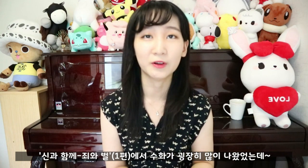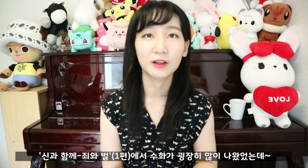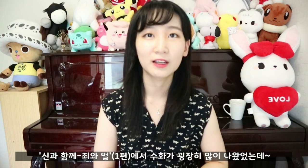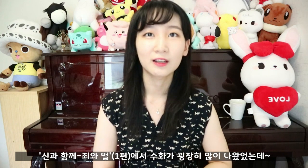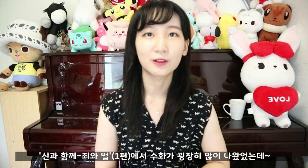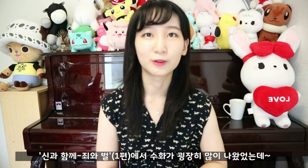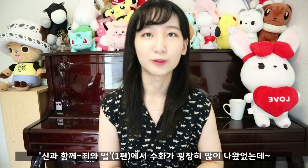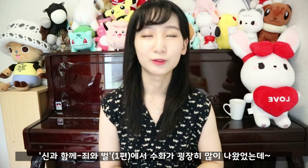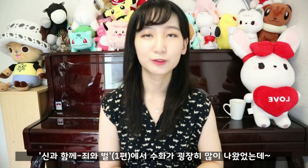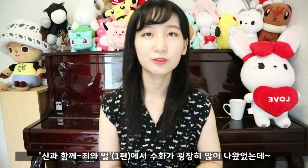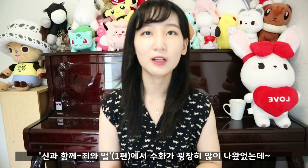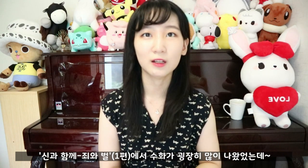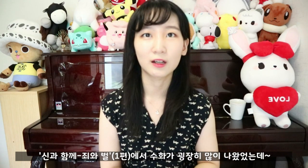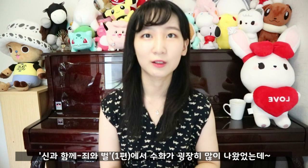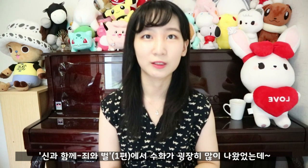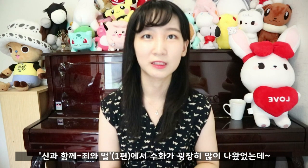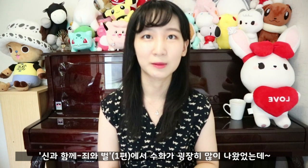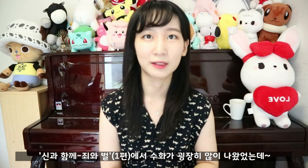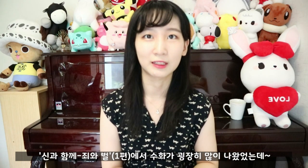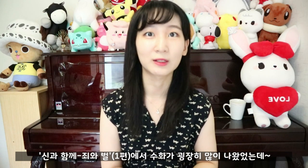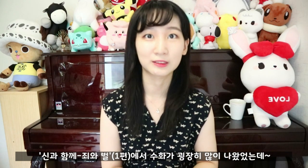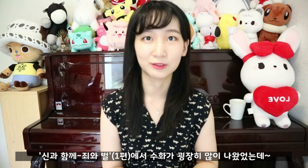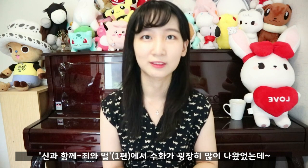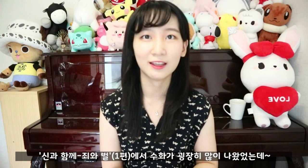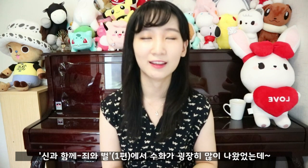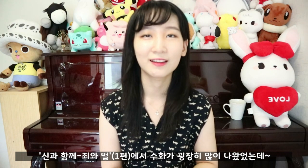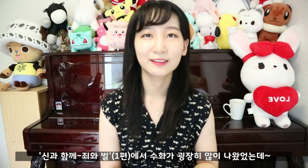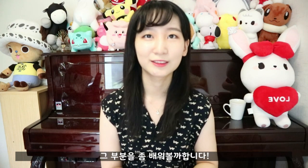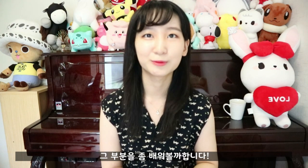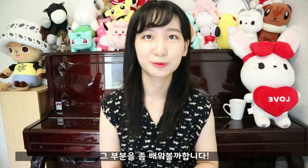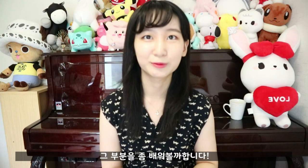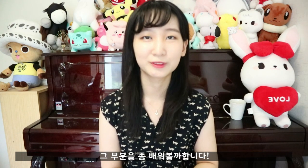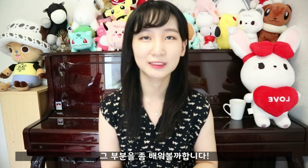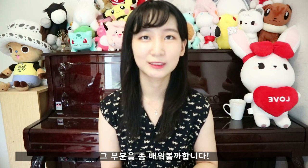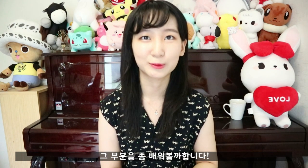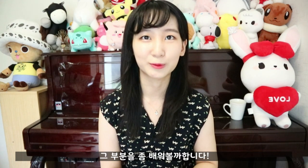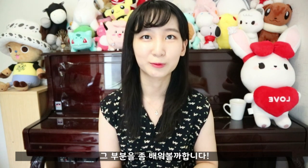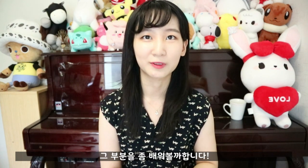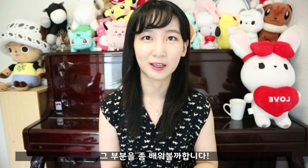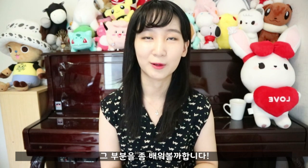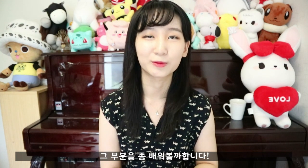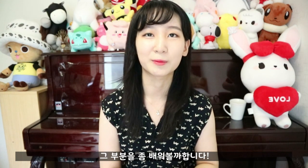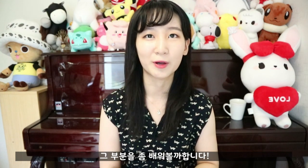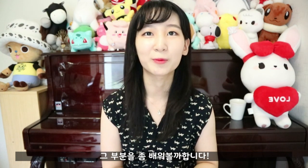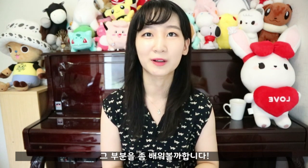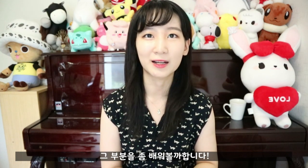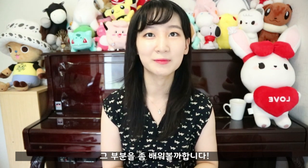1편에서 수아가 굉장히 많이 나왔었는데 그 부분을 좀 오늘 배워볼까